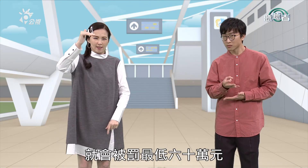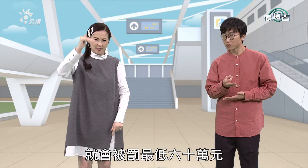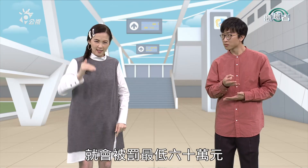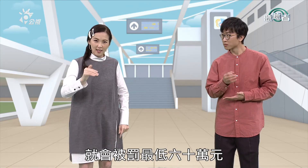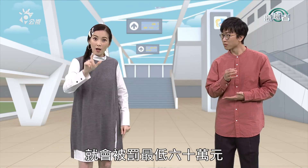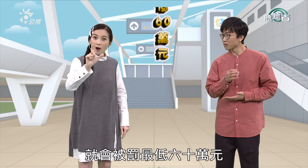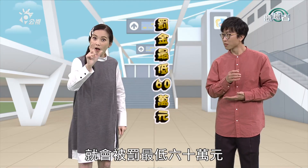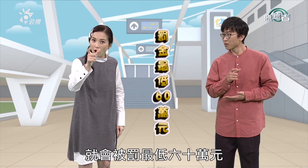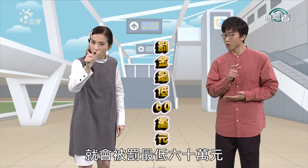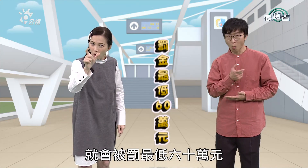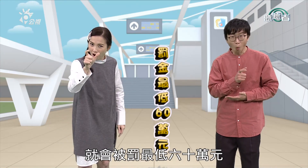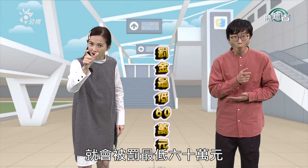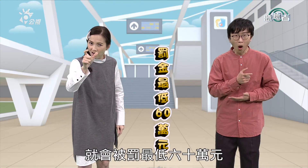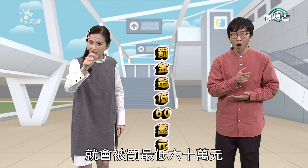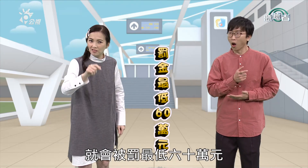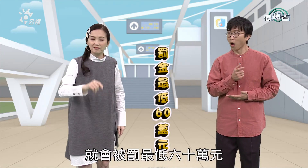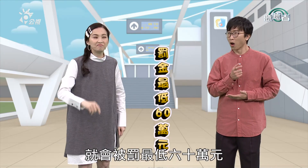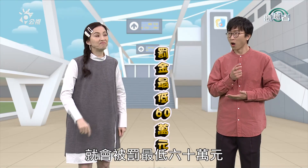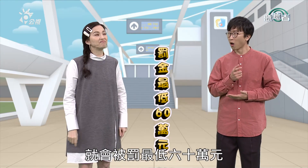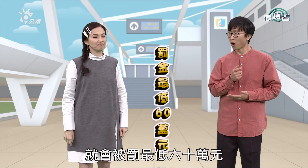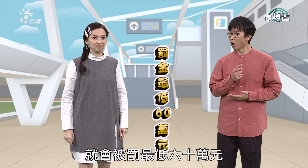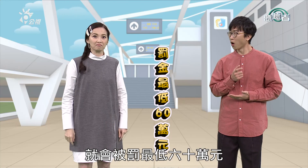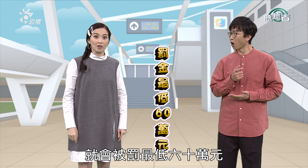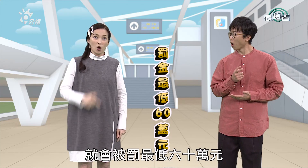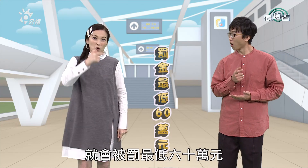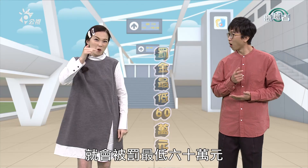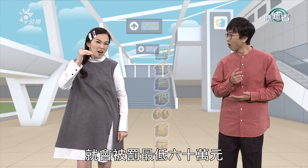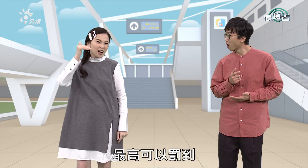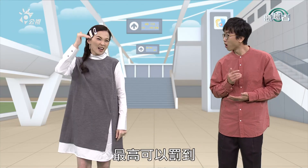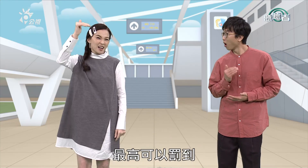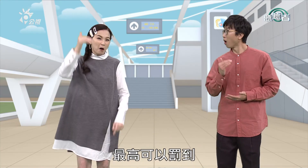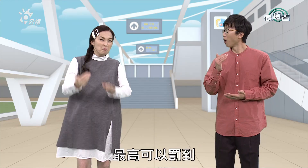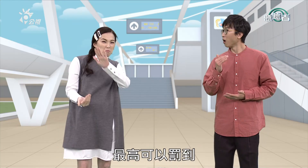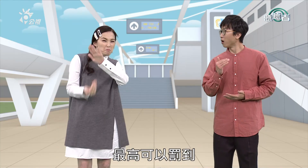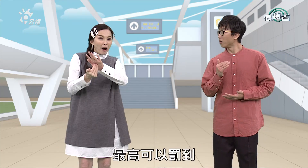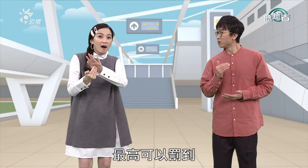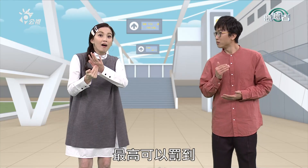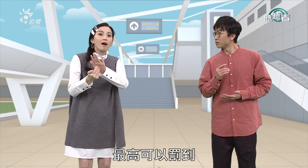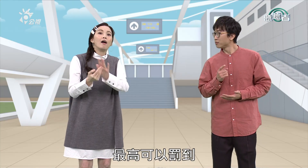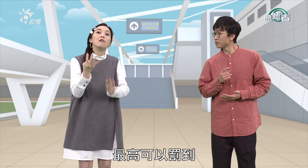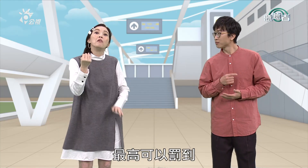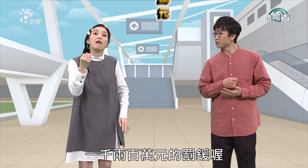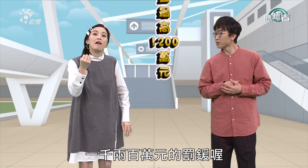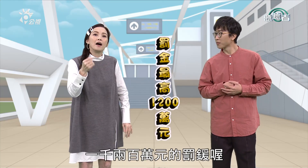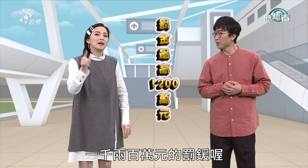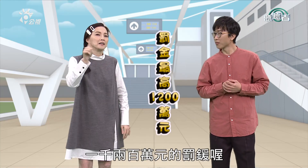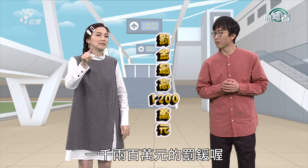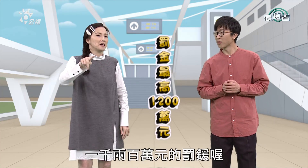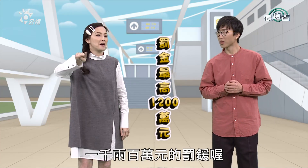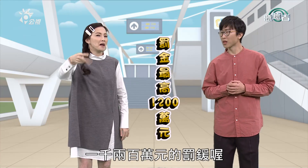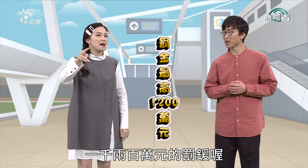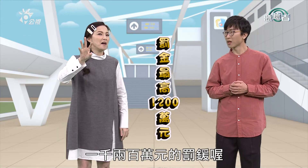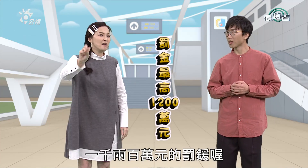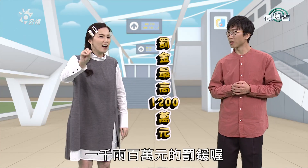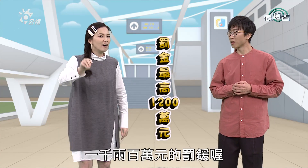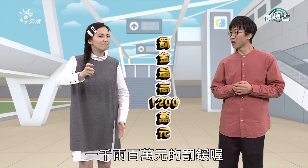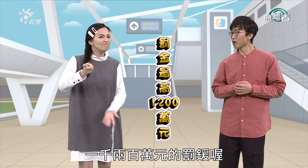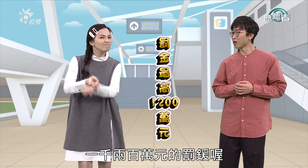被罚最低60万元。最高啊可以罚到1200万元的罚款